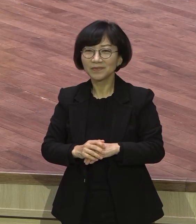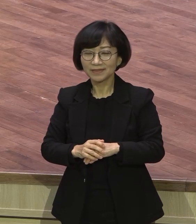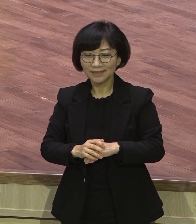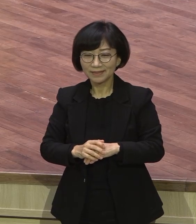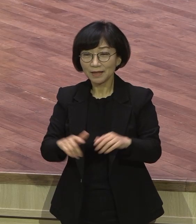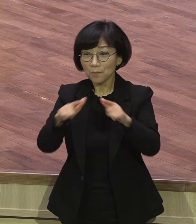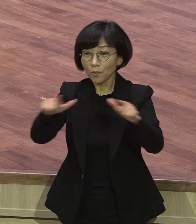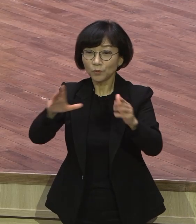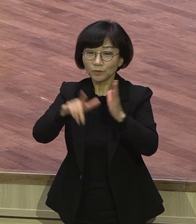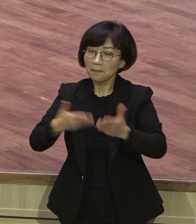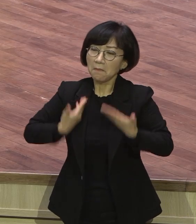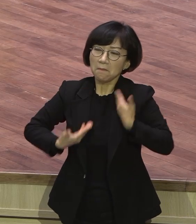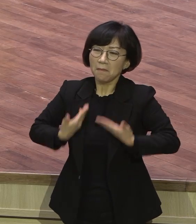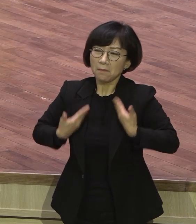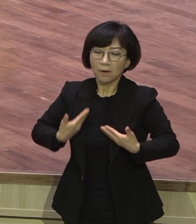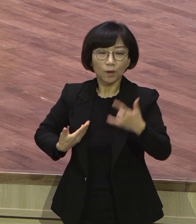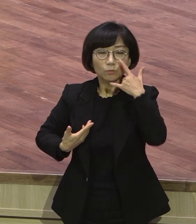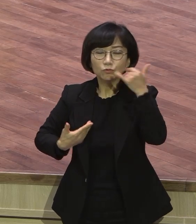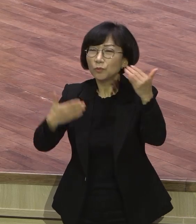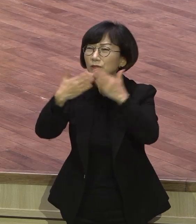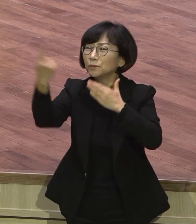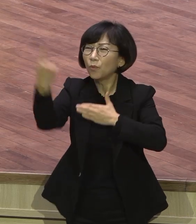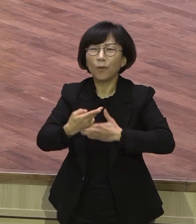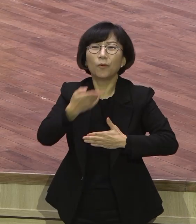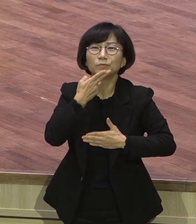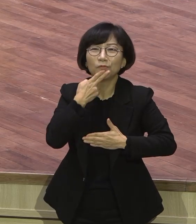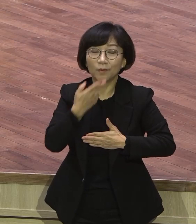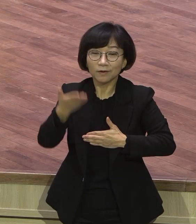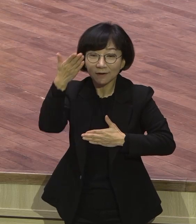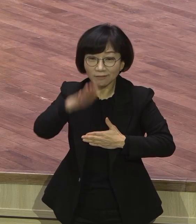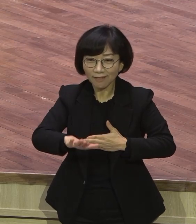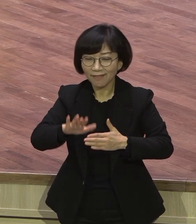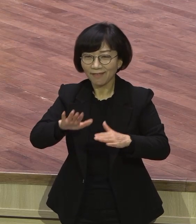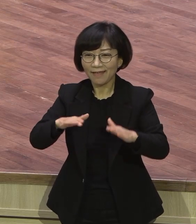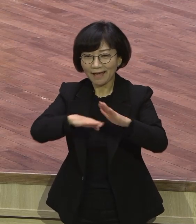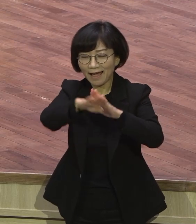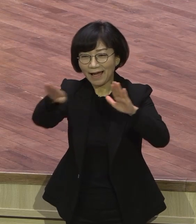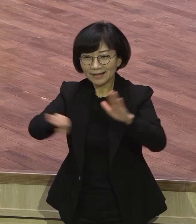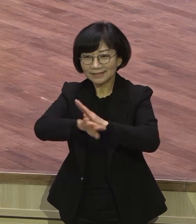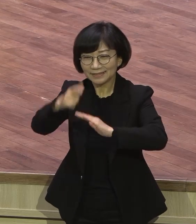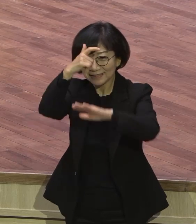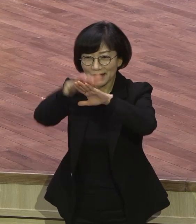예배를 드리니 얼마나 부모로서 행복하겠어요. 그 가정예배 회복되는 기회로 삼으시 바랍니다.